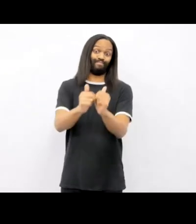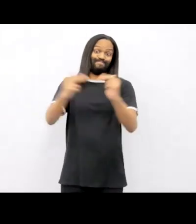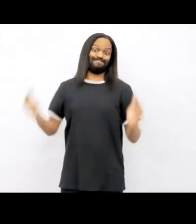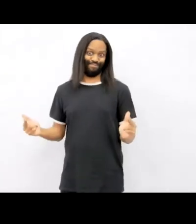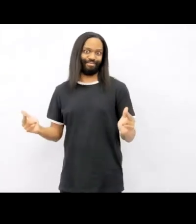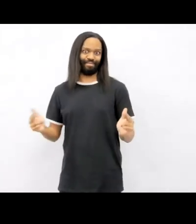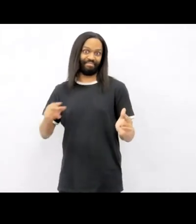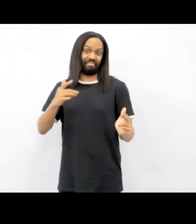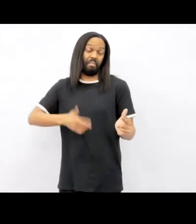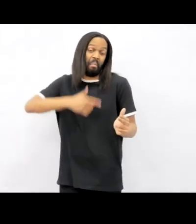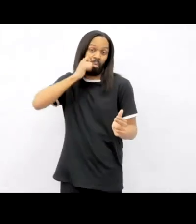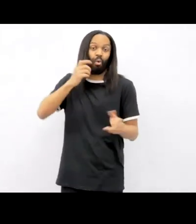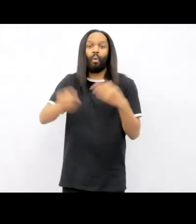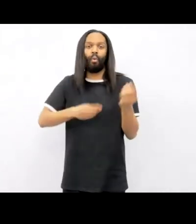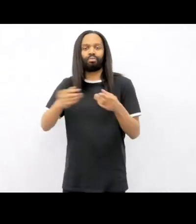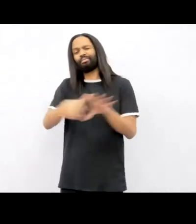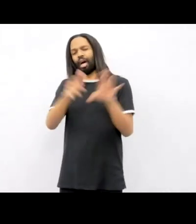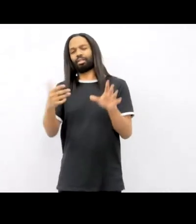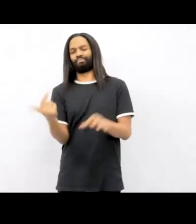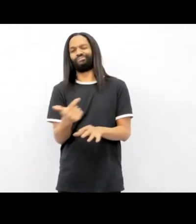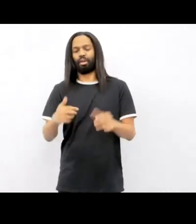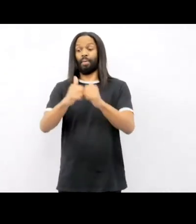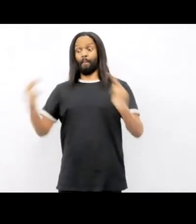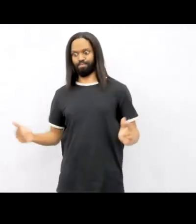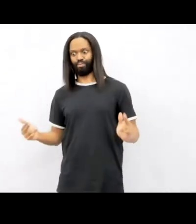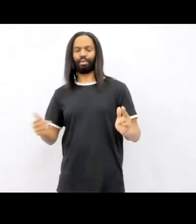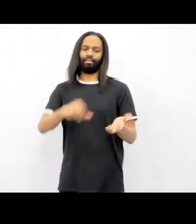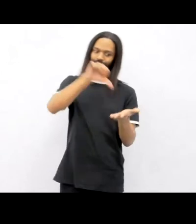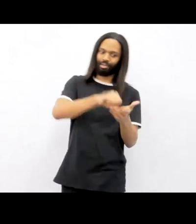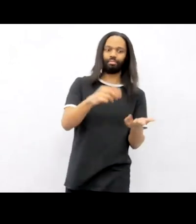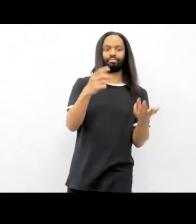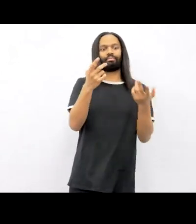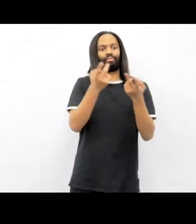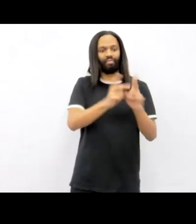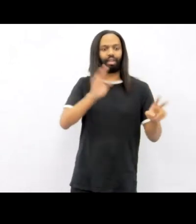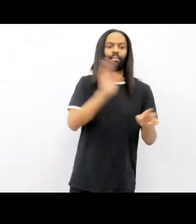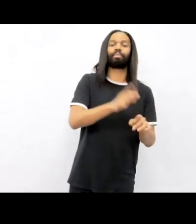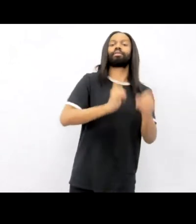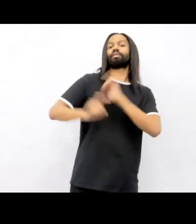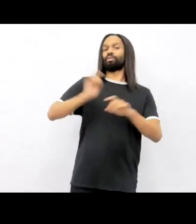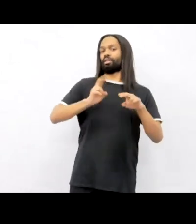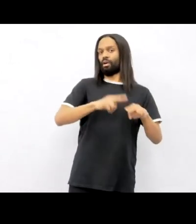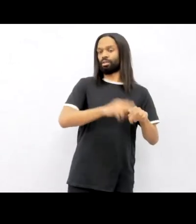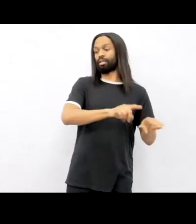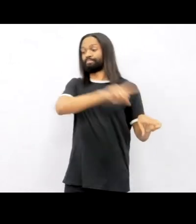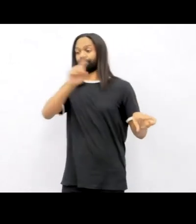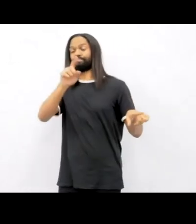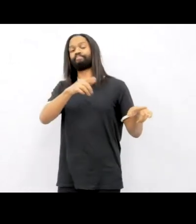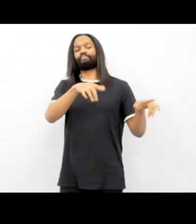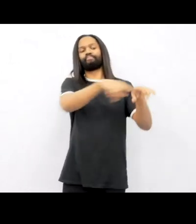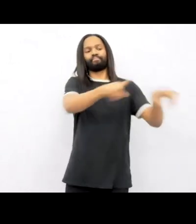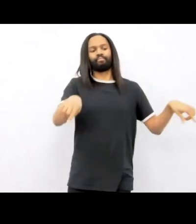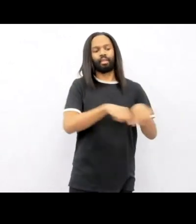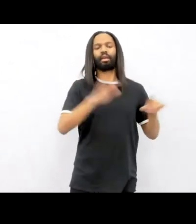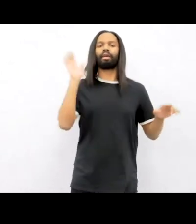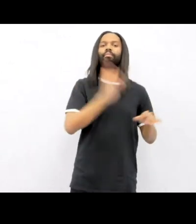entre le cœur de Nancy, entre le centre historique, entre le triangle patrimonial